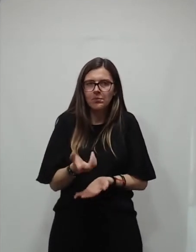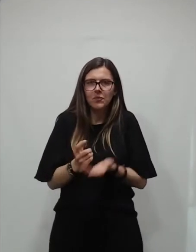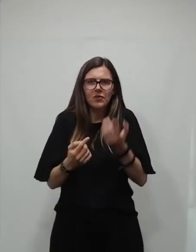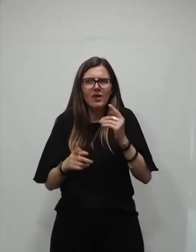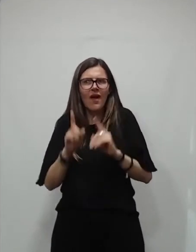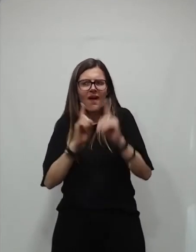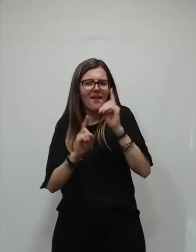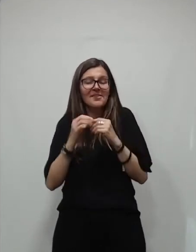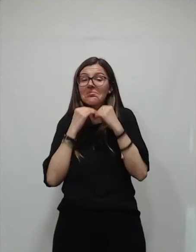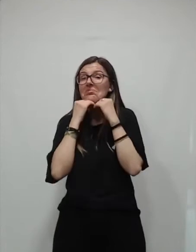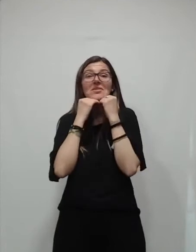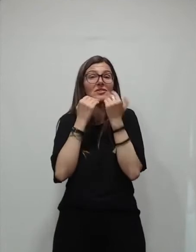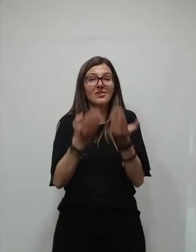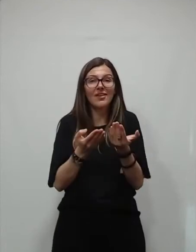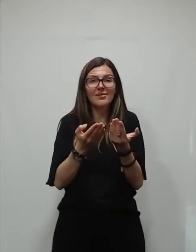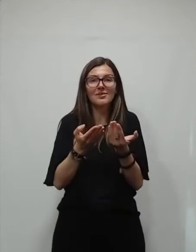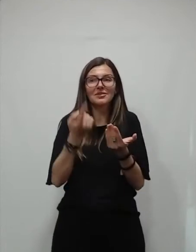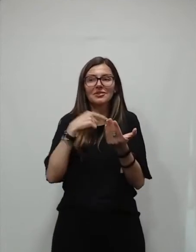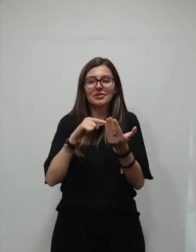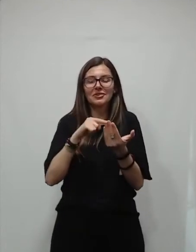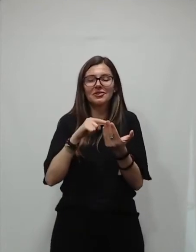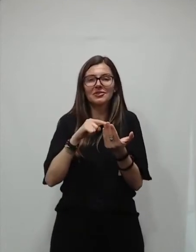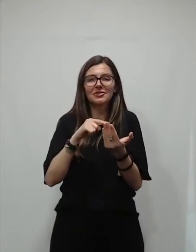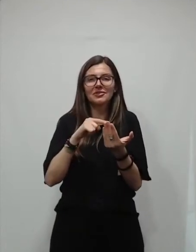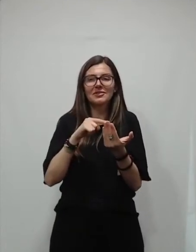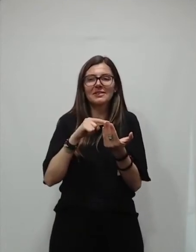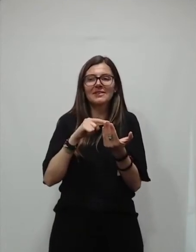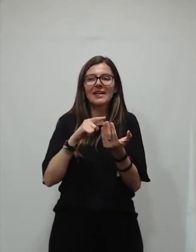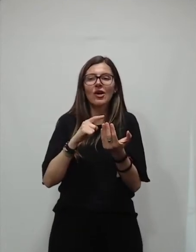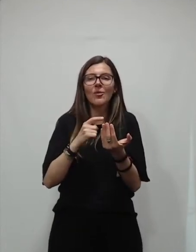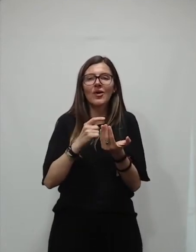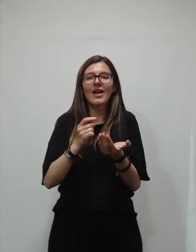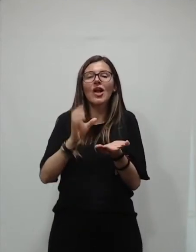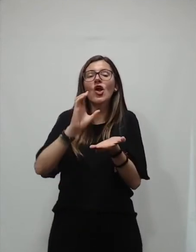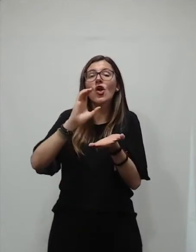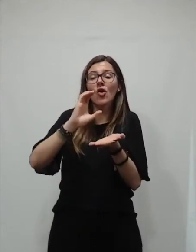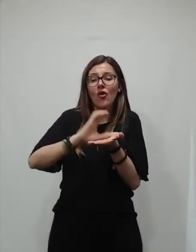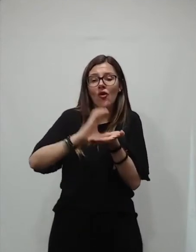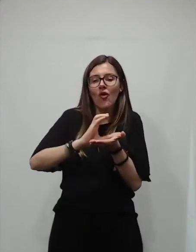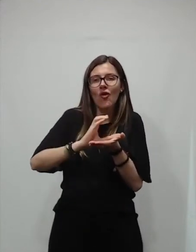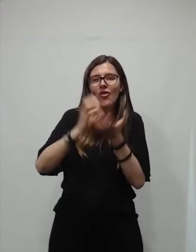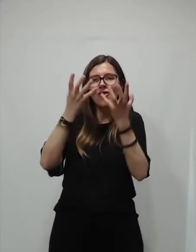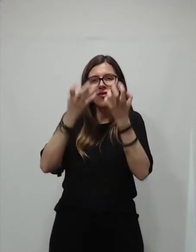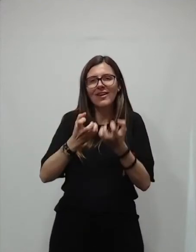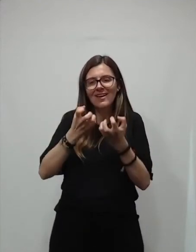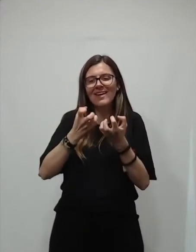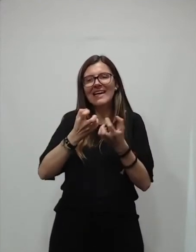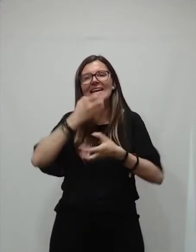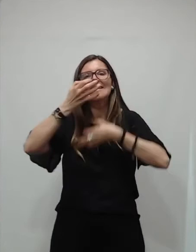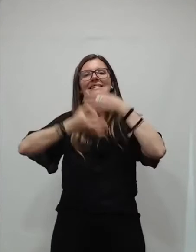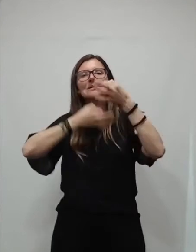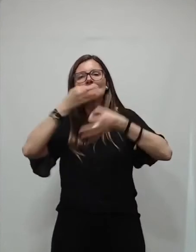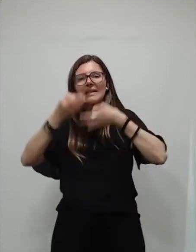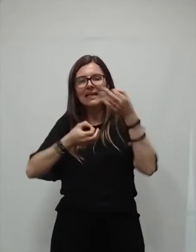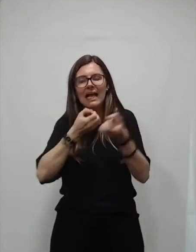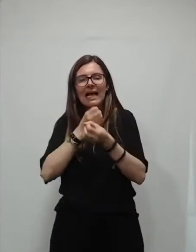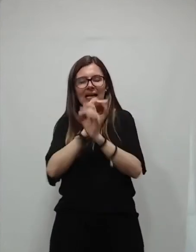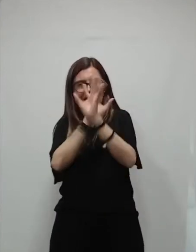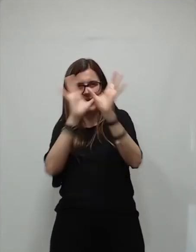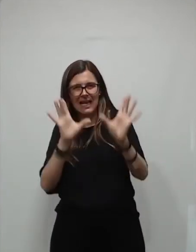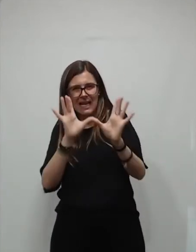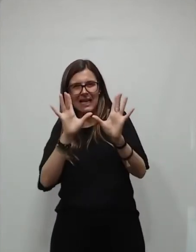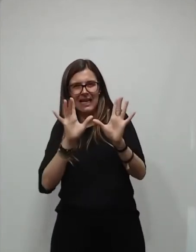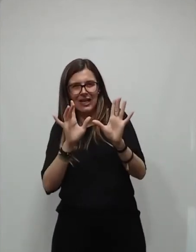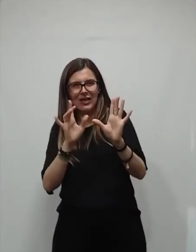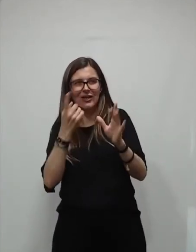qué son, ingresan en el Código Penal y de alguna manera, y ahí cito la tesis de maestría de Cecilia,